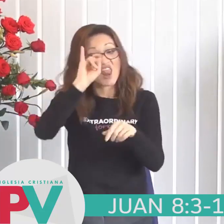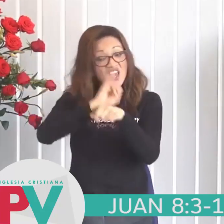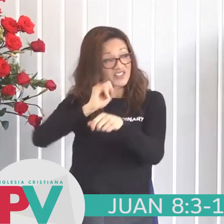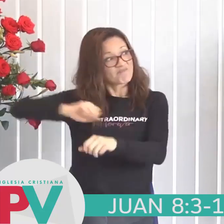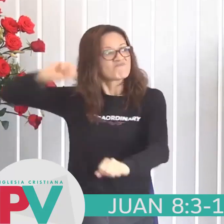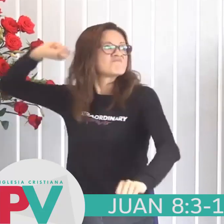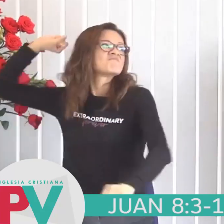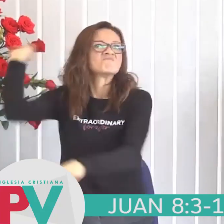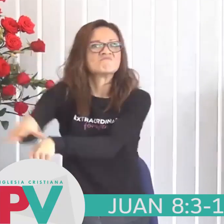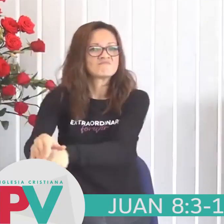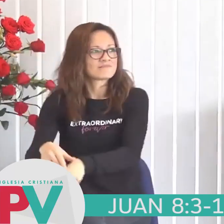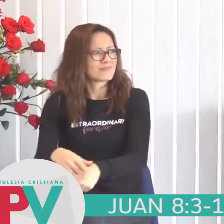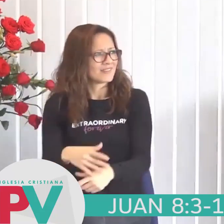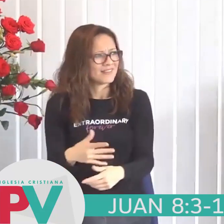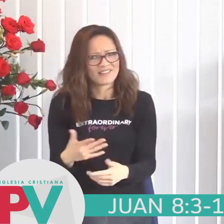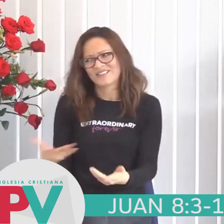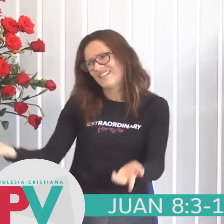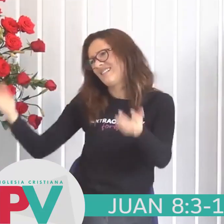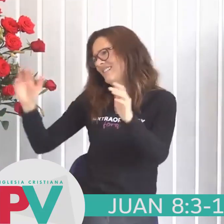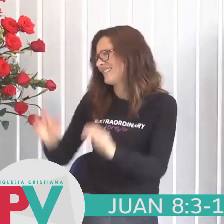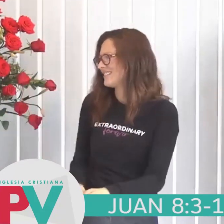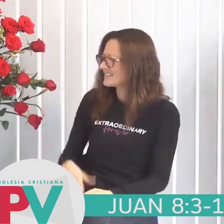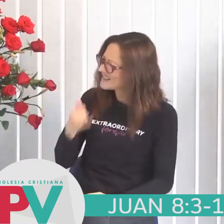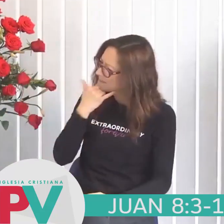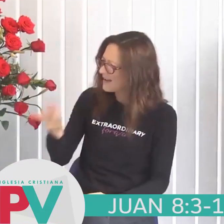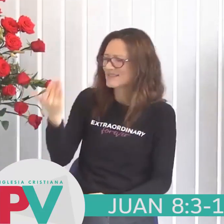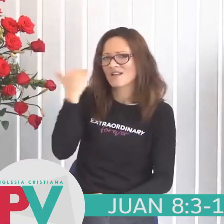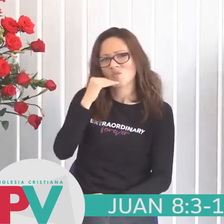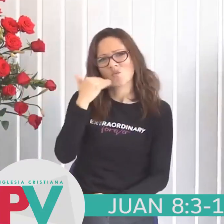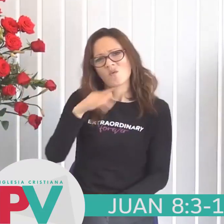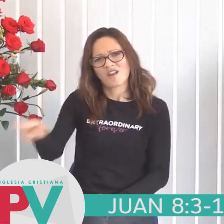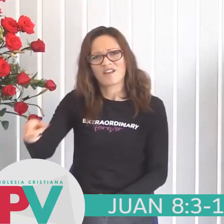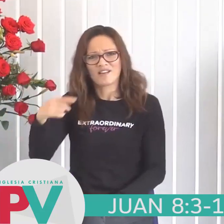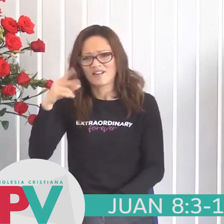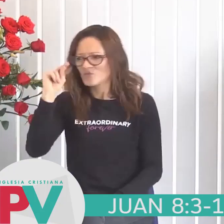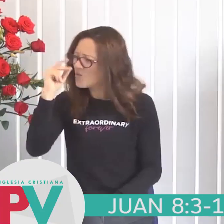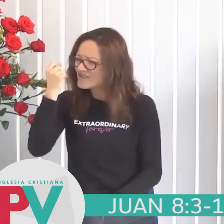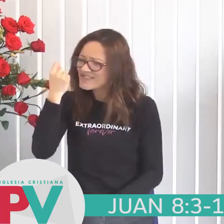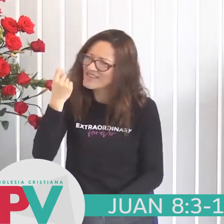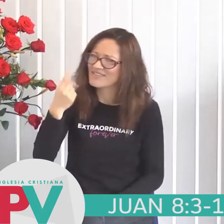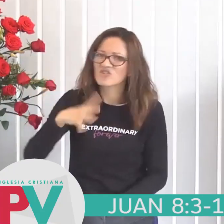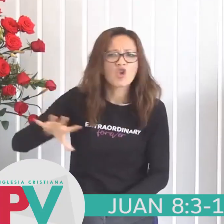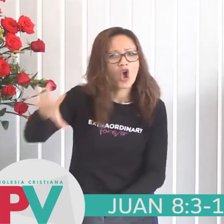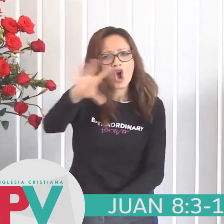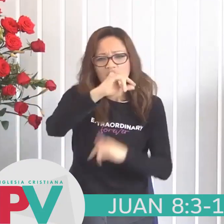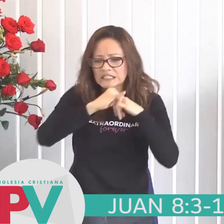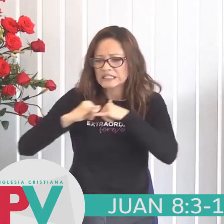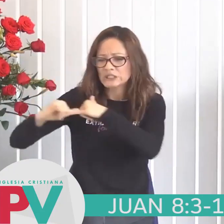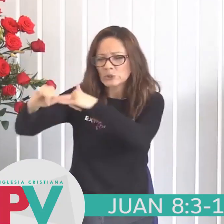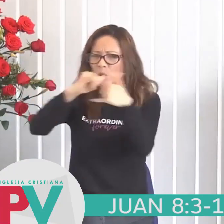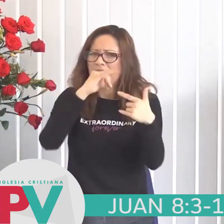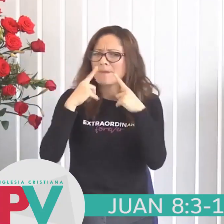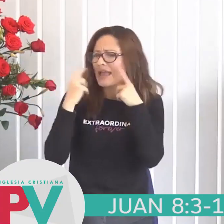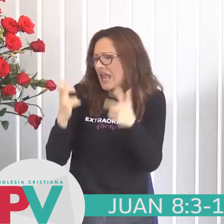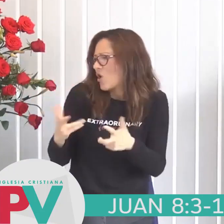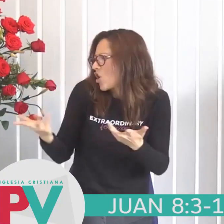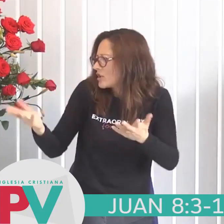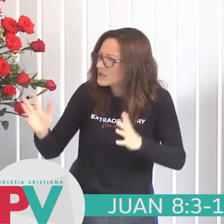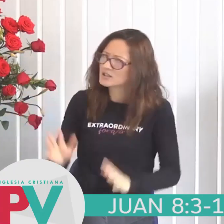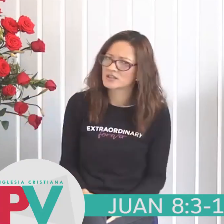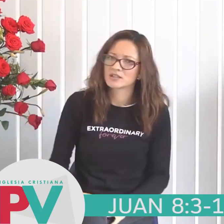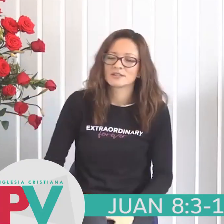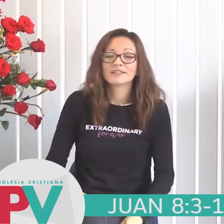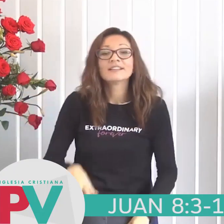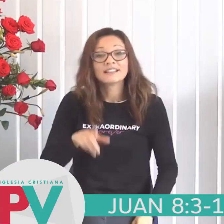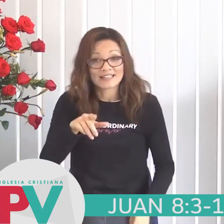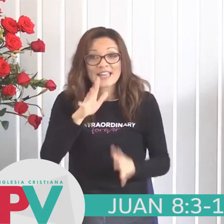vieja. Señora, perdón, vieja es un trato coloquial, ¿sí? Inclinándose de nuevo hacia el